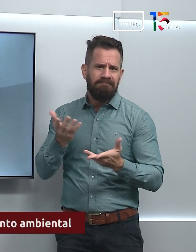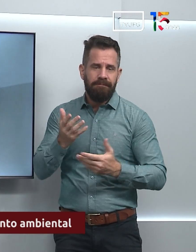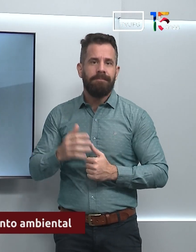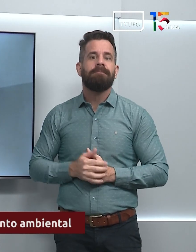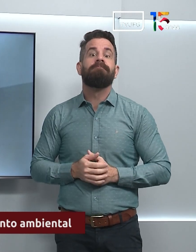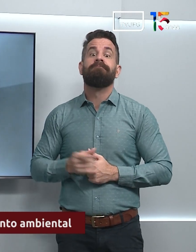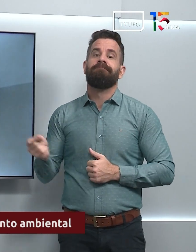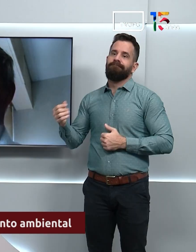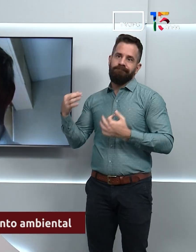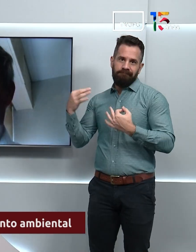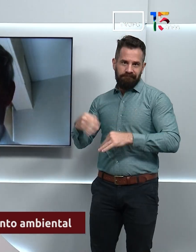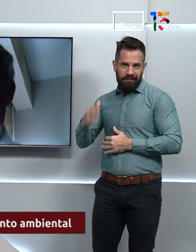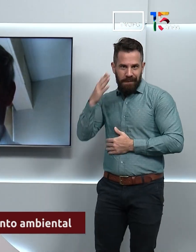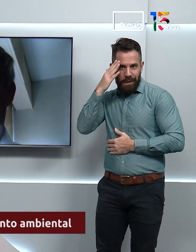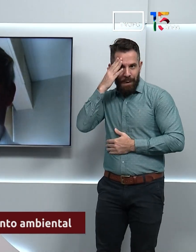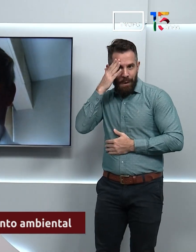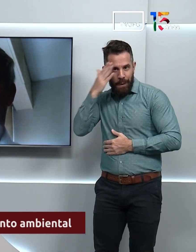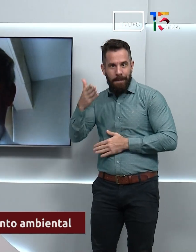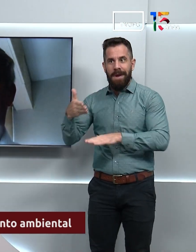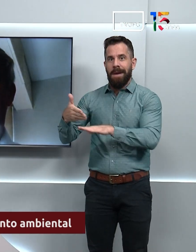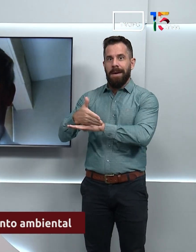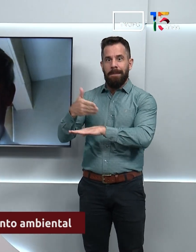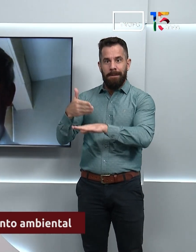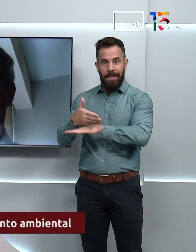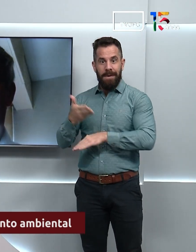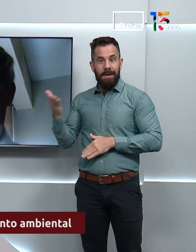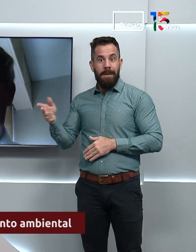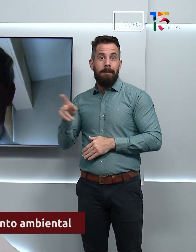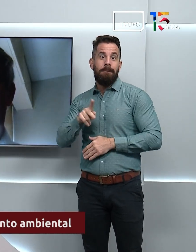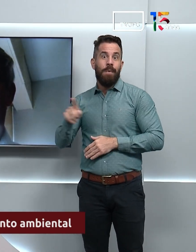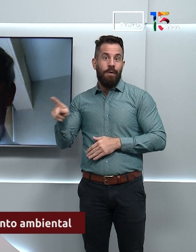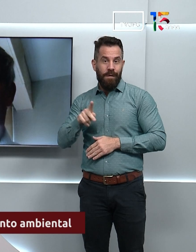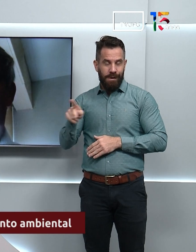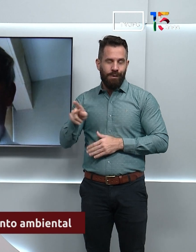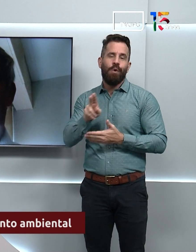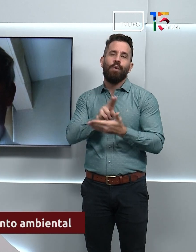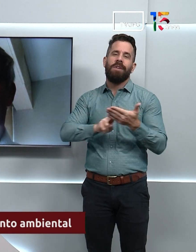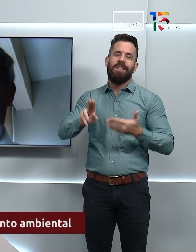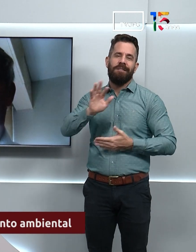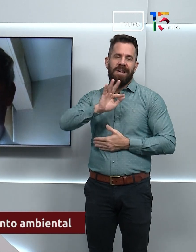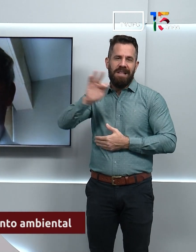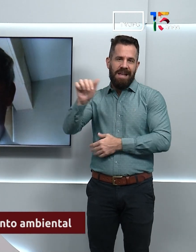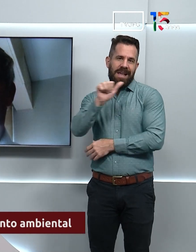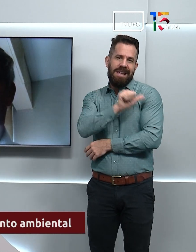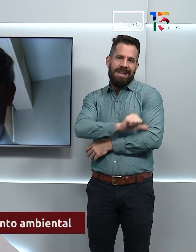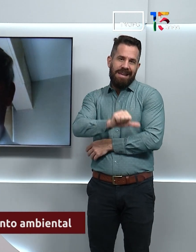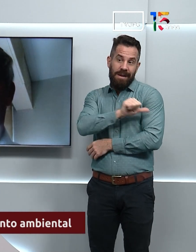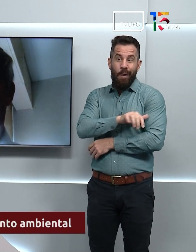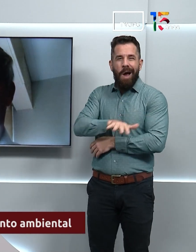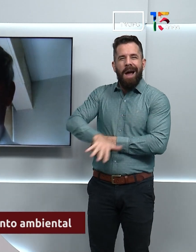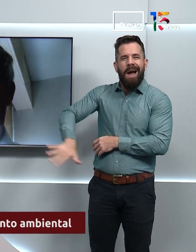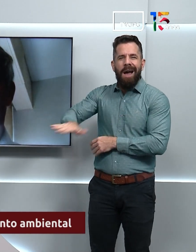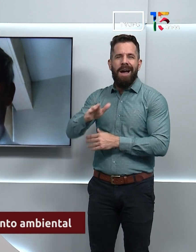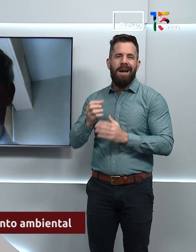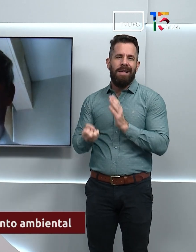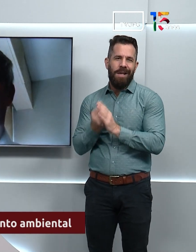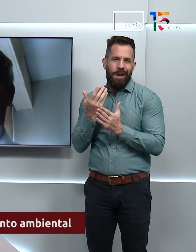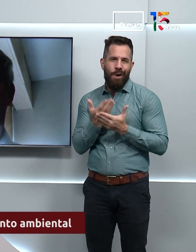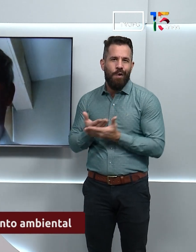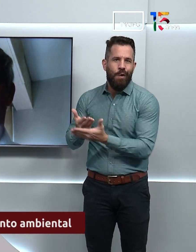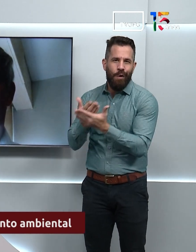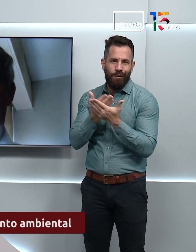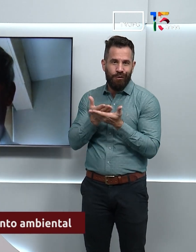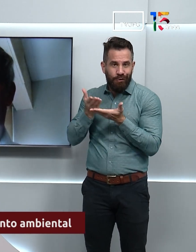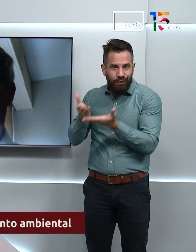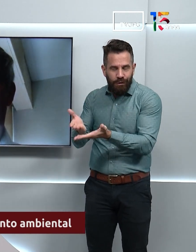sua presença. A gente conversou com Carlos Eduardo Grelli, que é professor da Universidade Federal do Rio de Janeiro, da área de Ecologia. Espero que a gente possa conversar